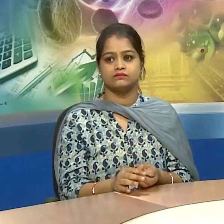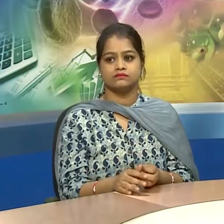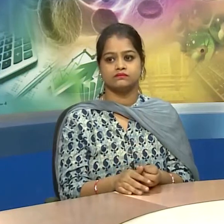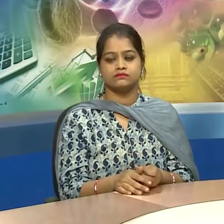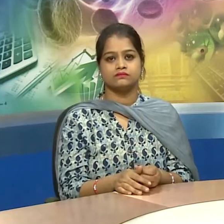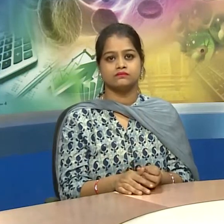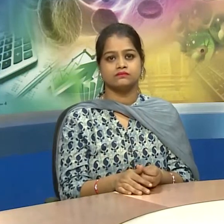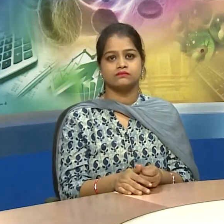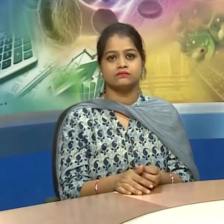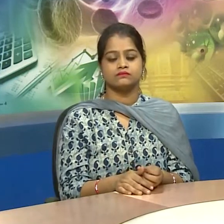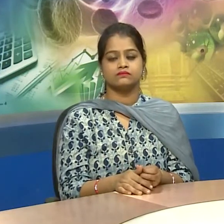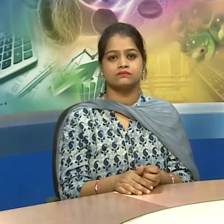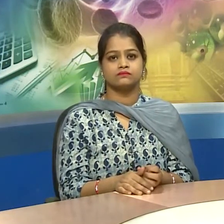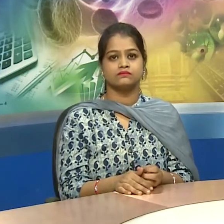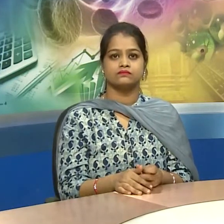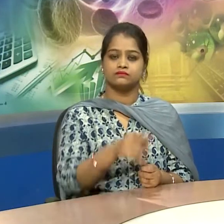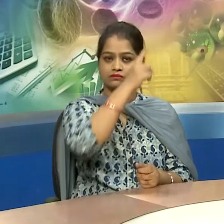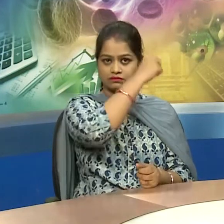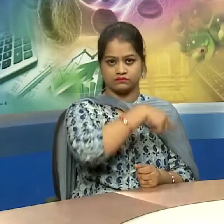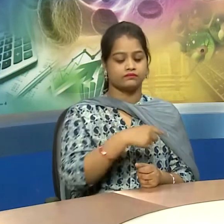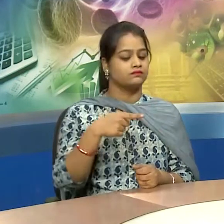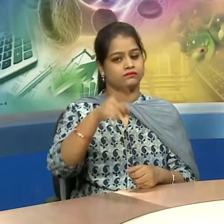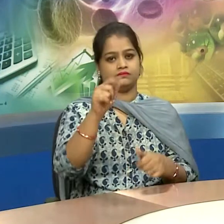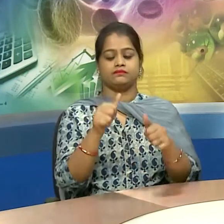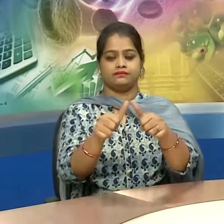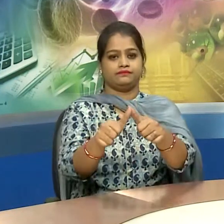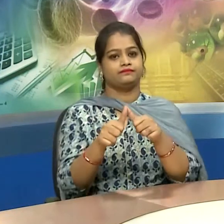इन प्रश्नों के उत्तर भी आपको स्वयं करने का प्रयास करना है।